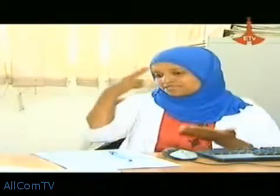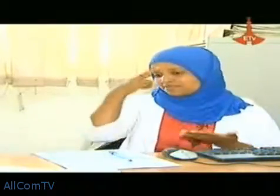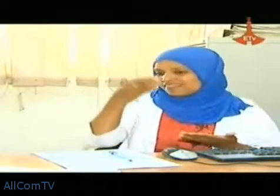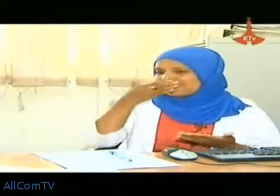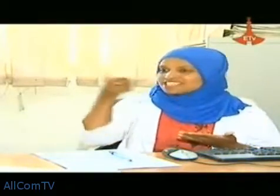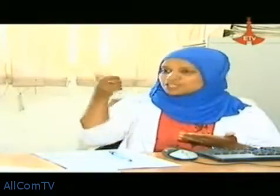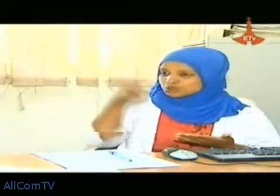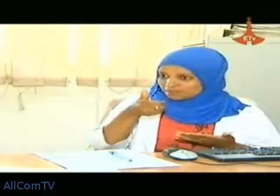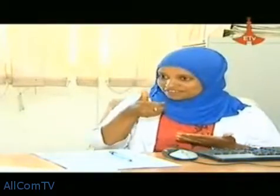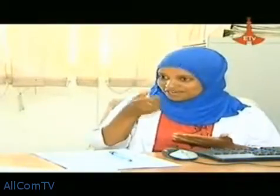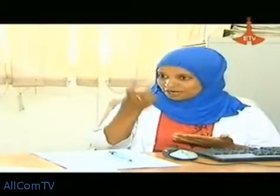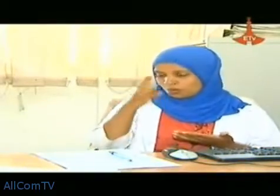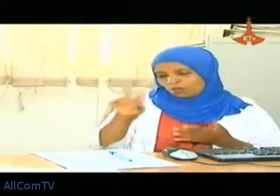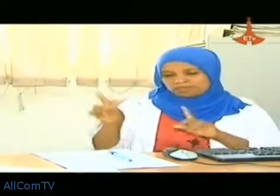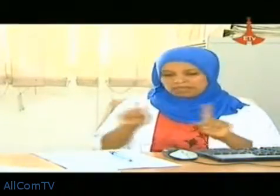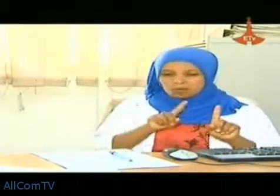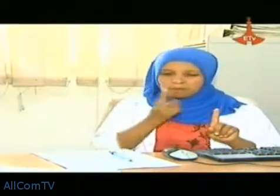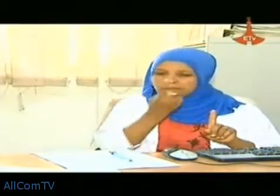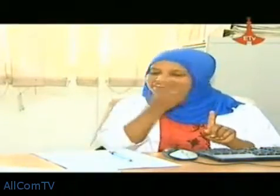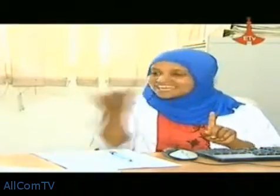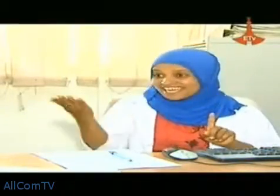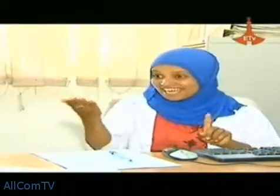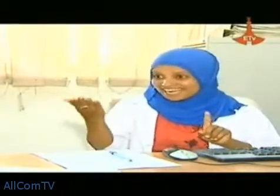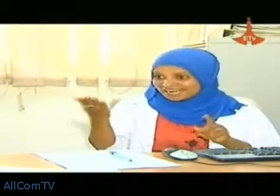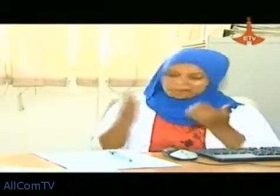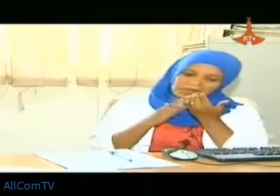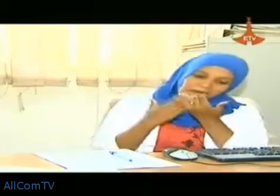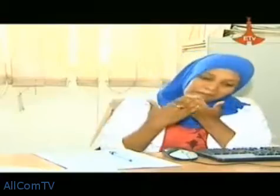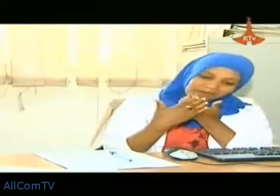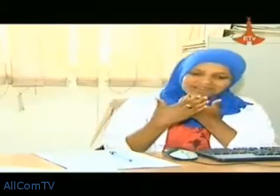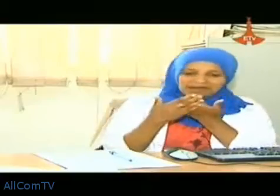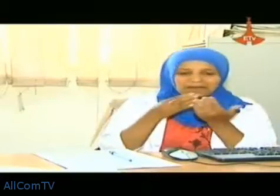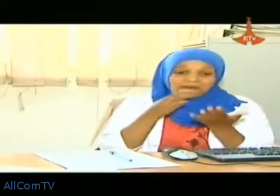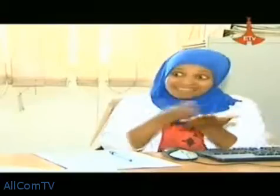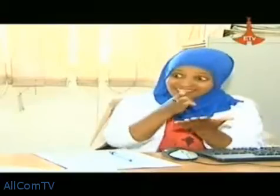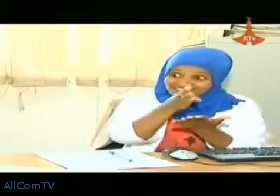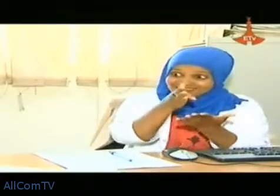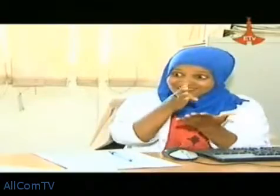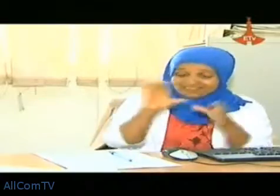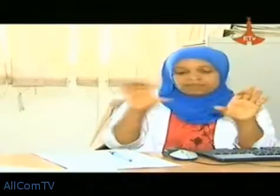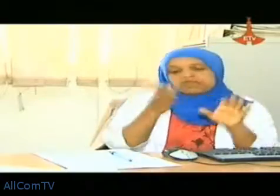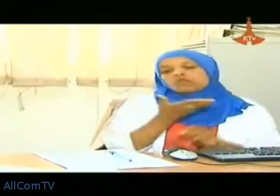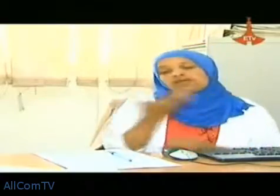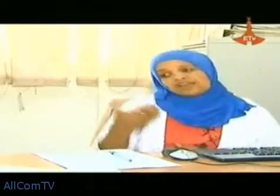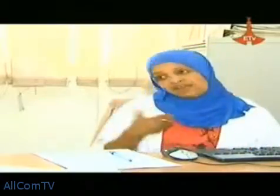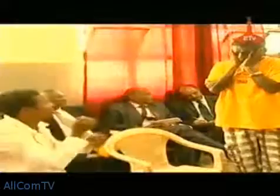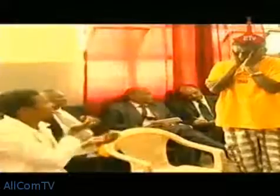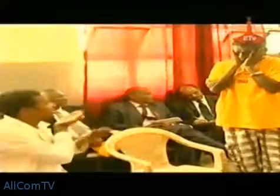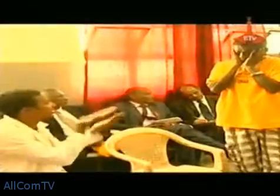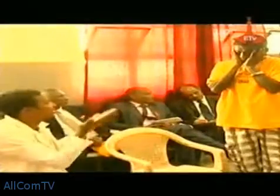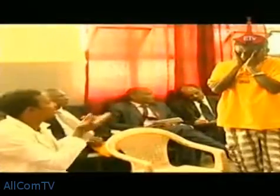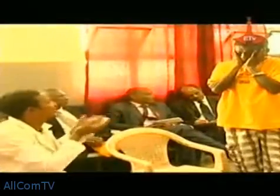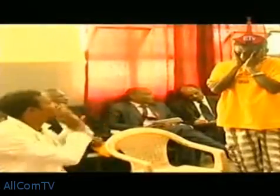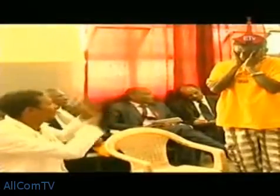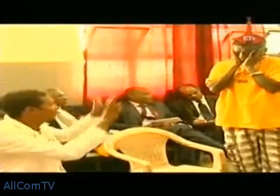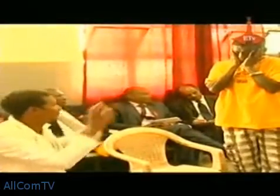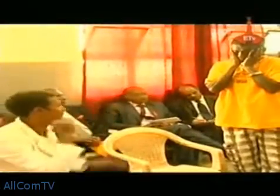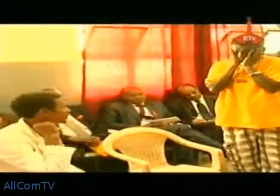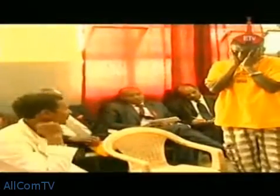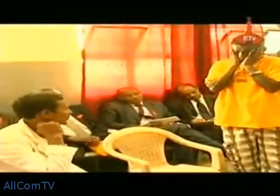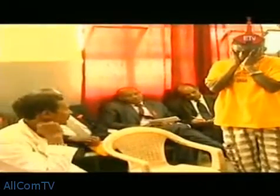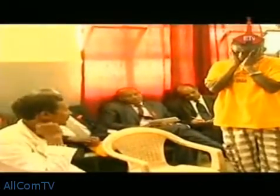አስገድዶ መድፈር ወይንም በአንዳንድ ነገሮች በማባበል የሚደርስባቸው አደጋ ለቫይረሱ እንዲጋለጡ ያደርጋቸዋል።